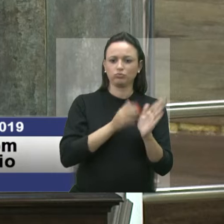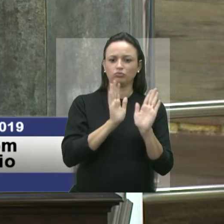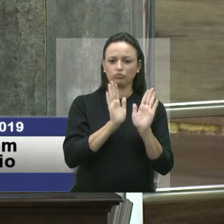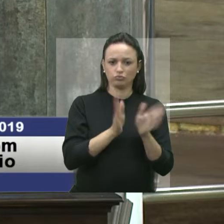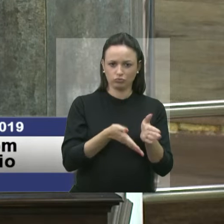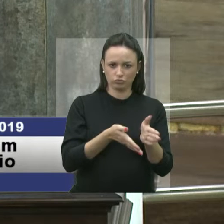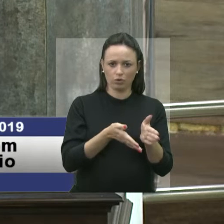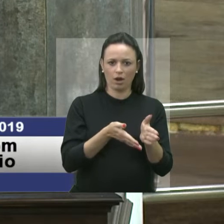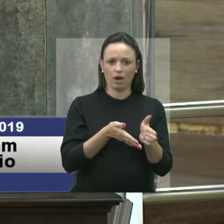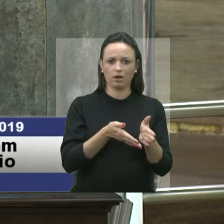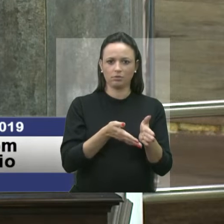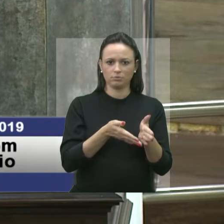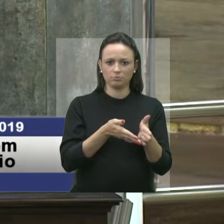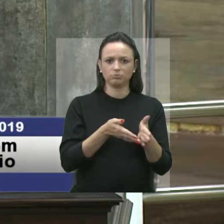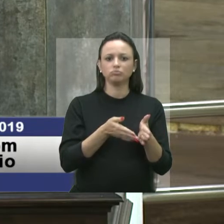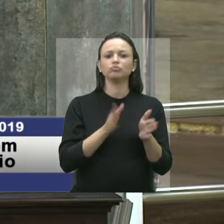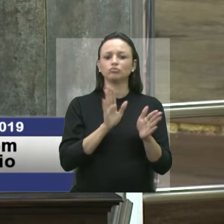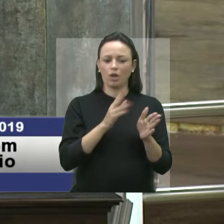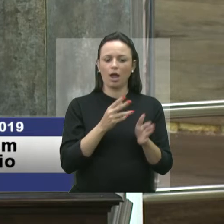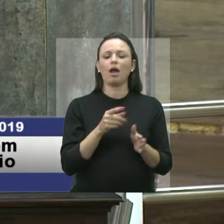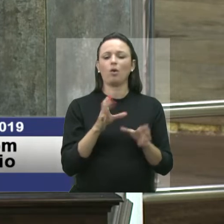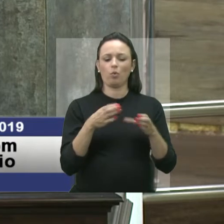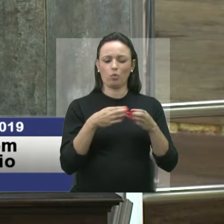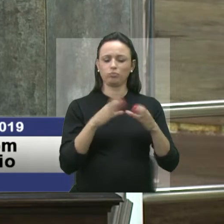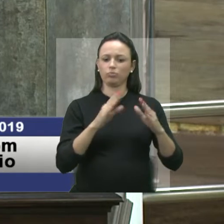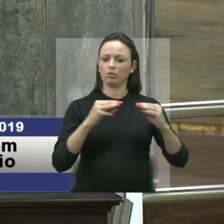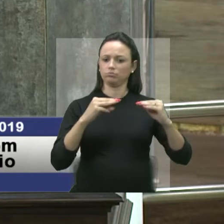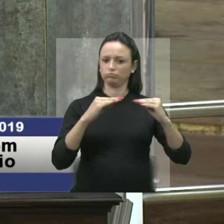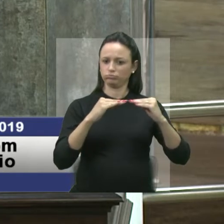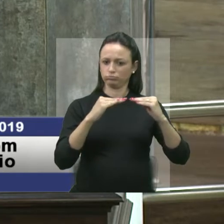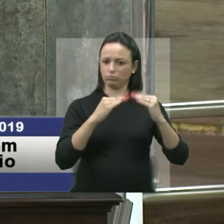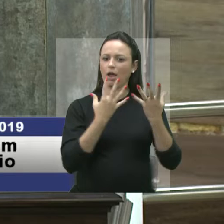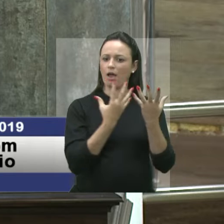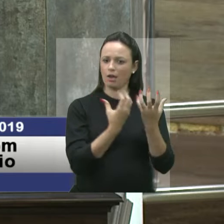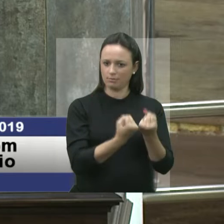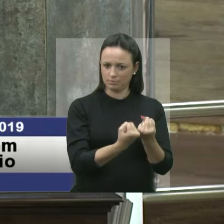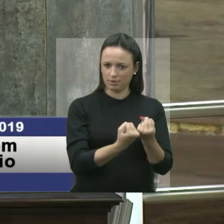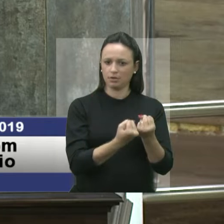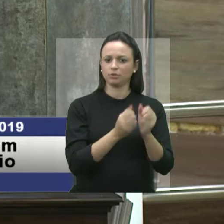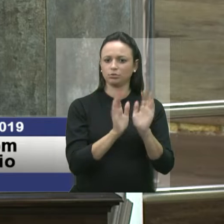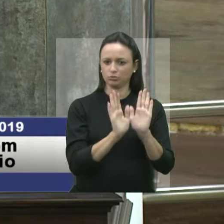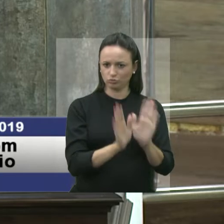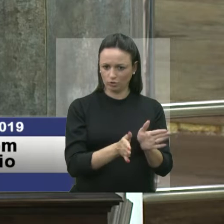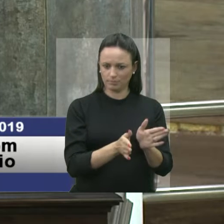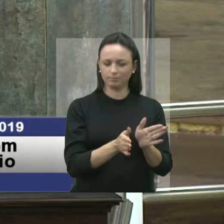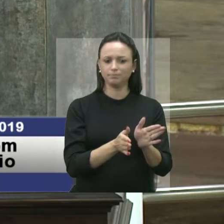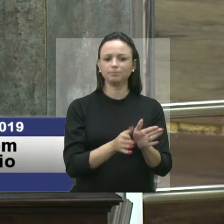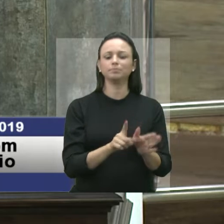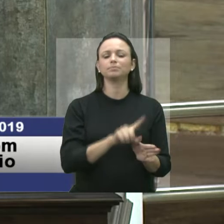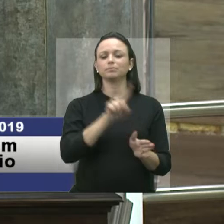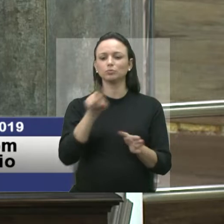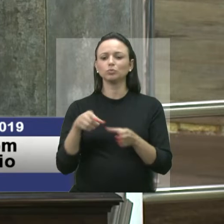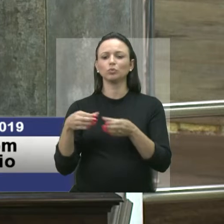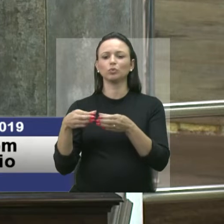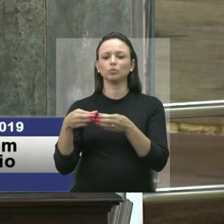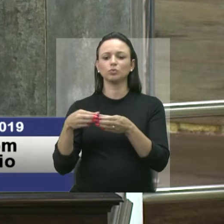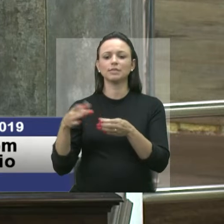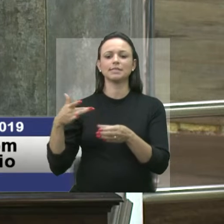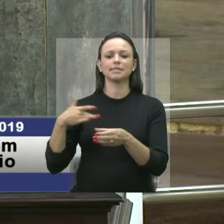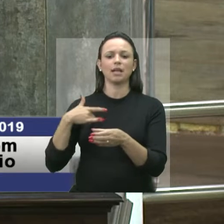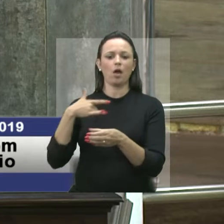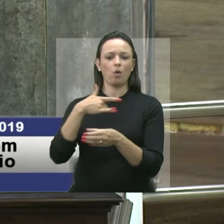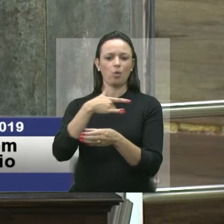foi dado parecer favorável por todos os membros desta comissão, também pela Comissão de Saúde,